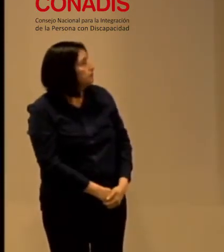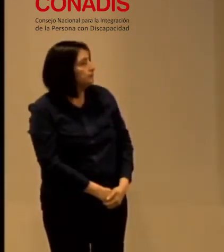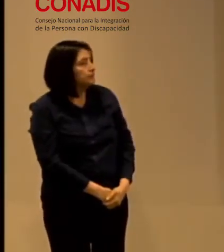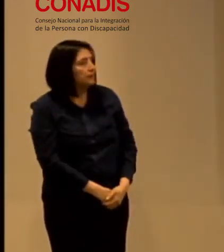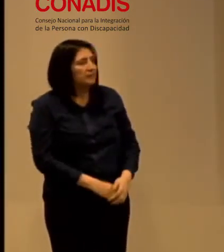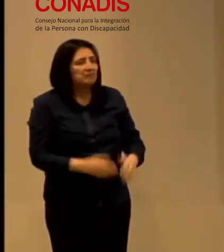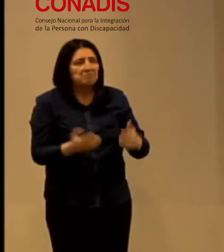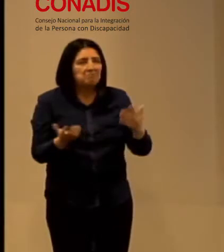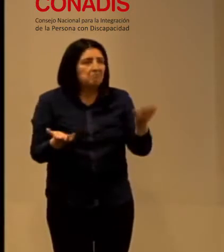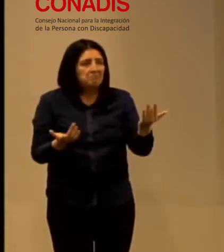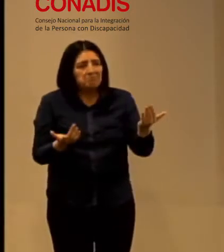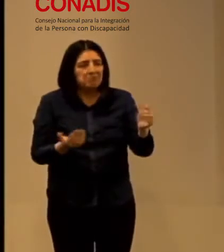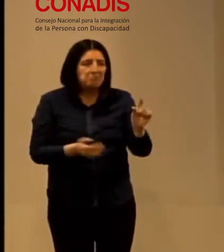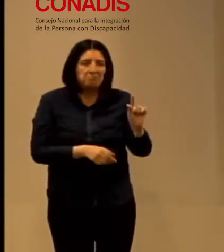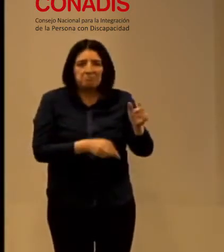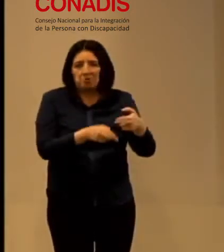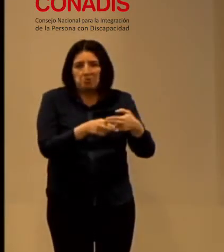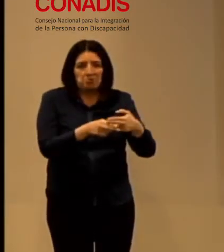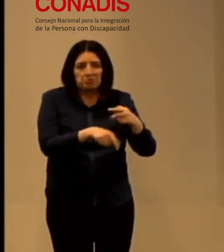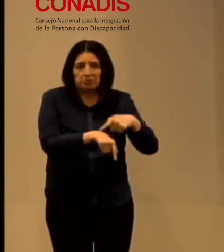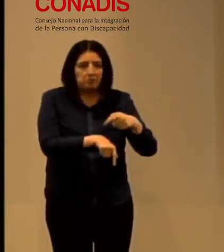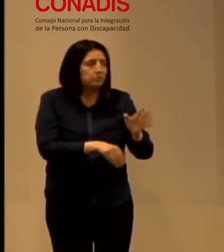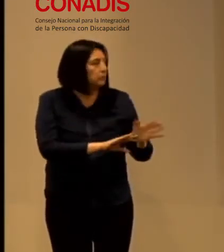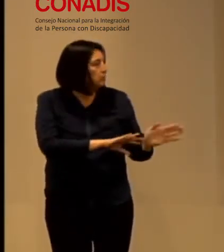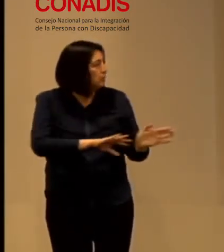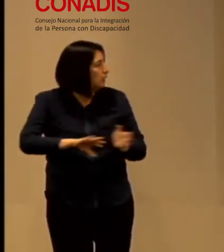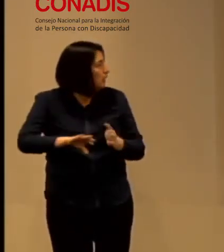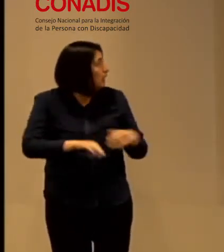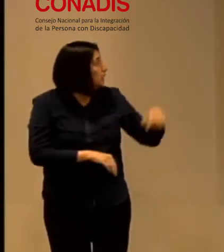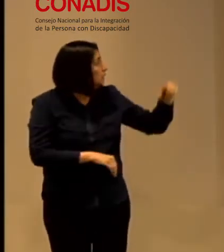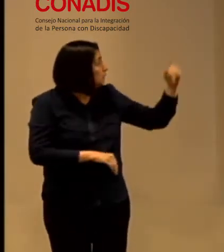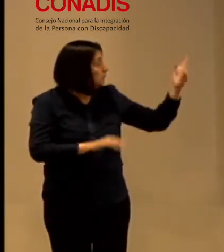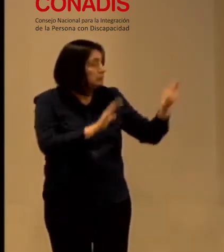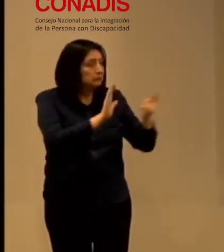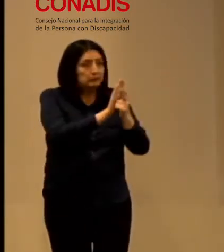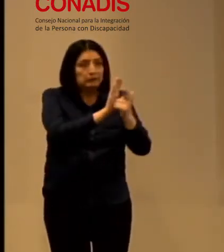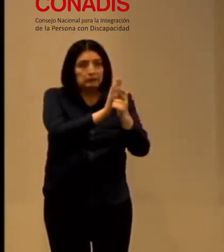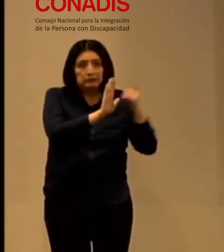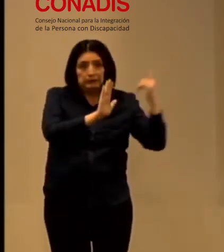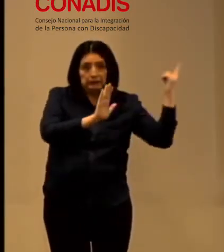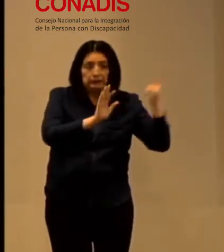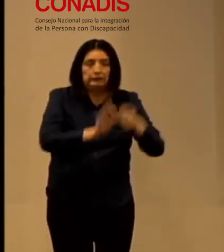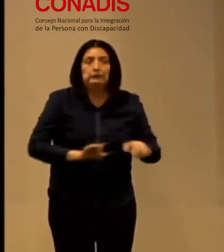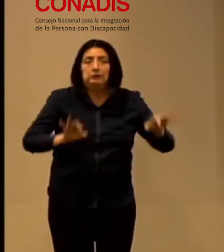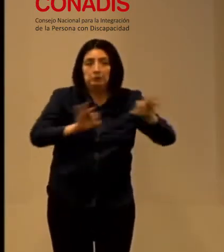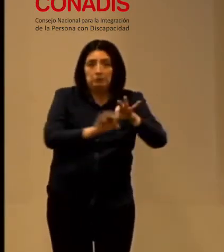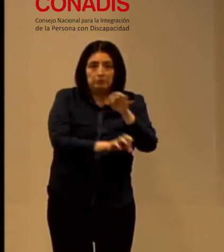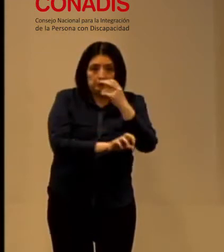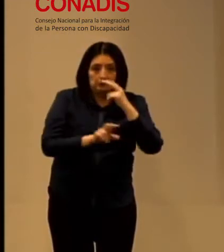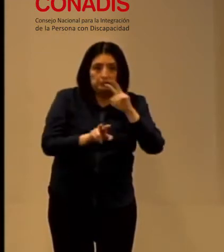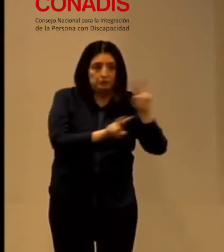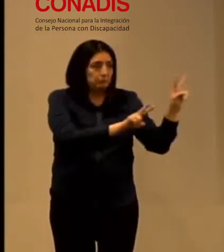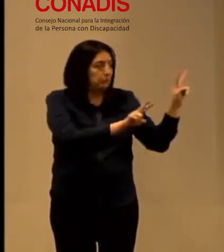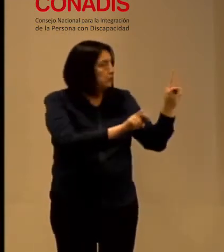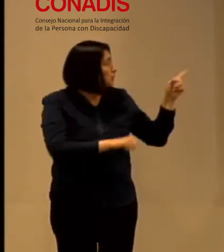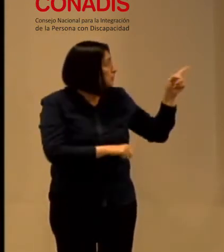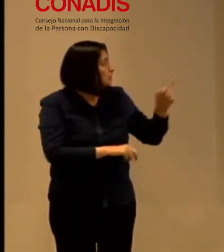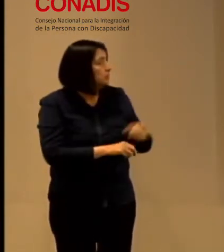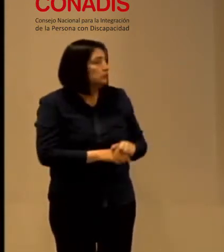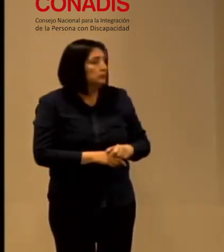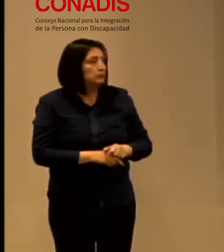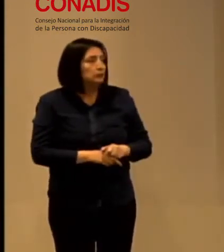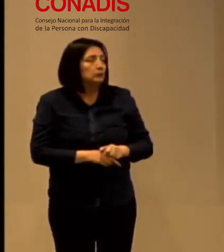Ajá, son módulos cortitos. En cuanto a normatividad, y es importante ver, nosotros